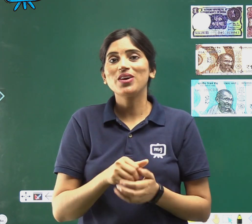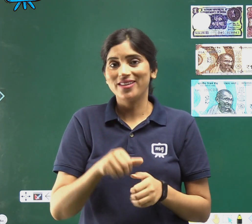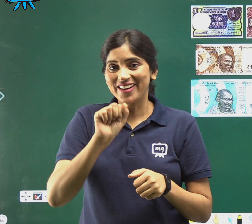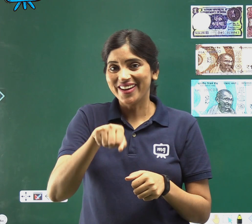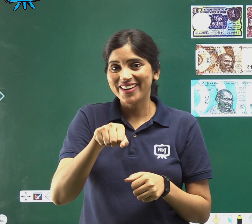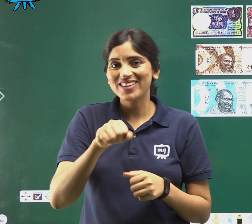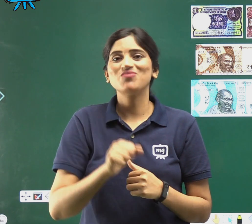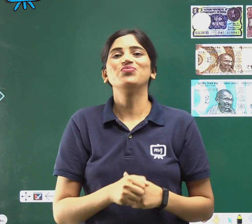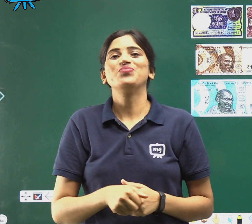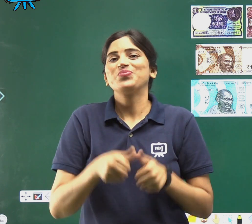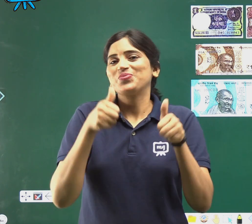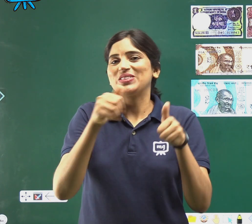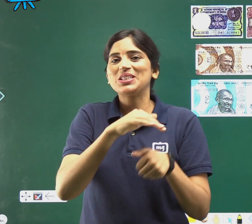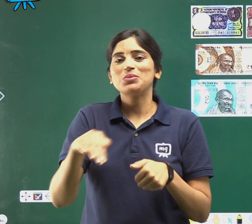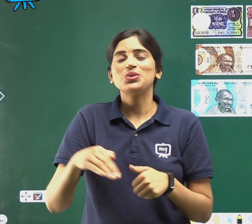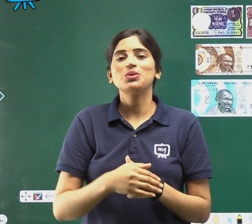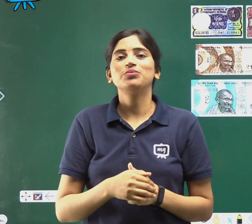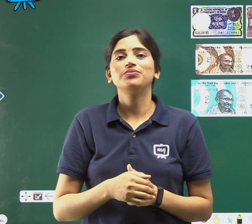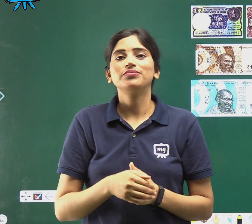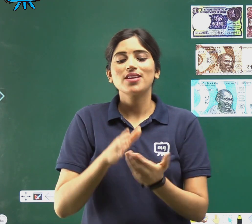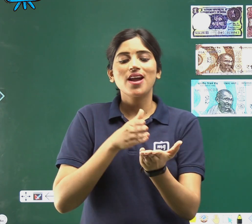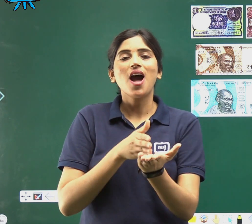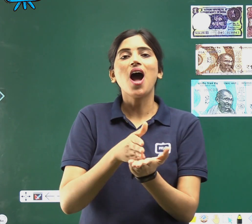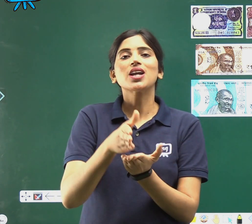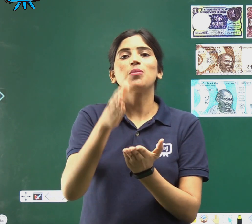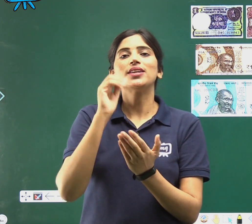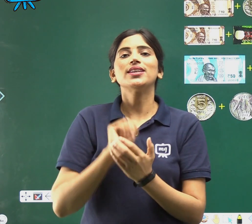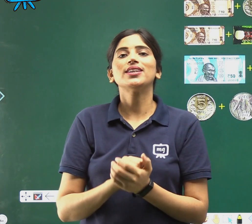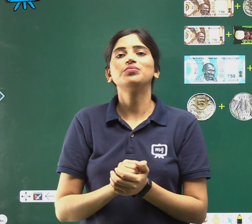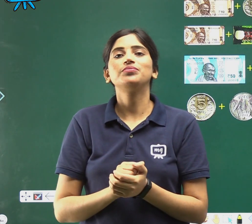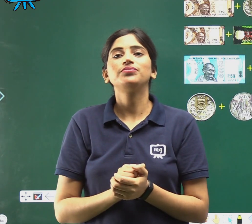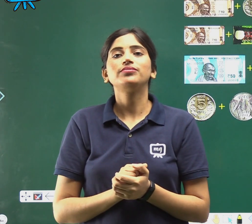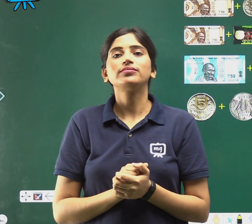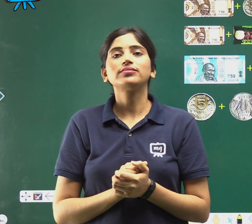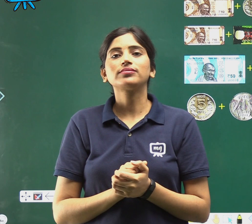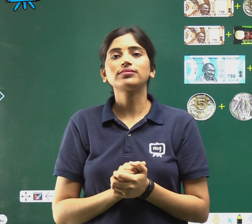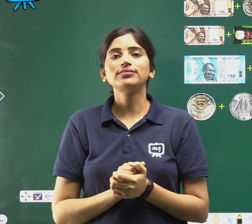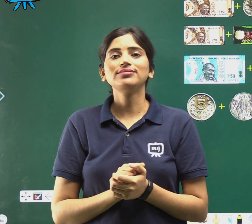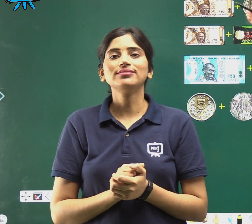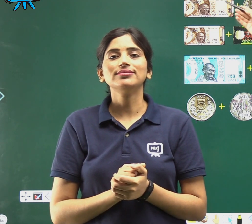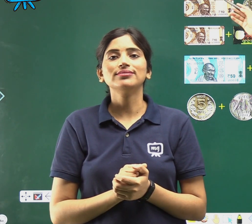हो ना। ठीक है बच्चों, आगे बढ़ते हैं।